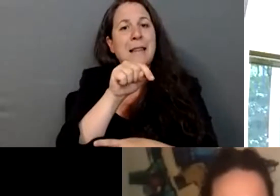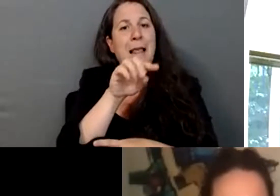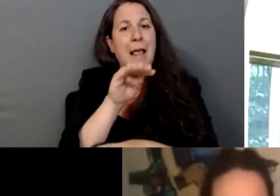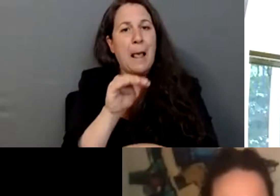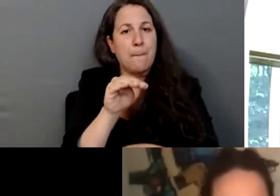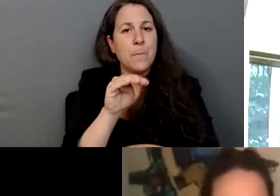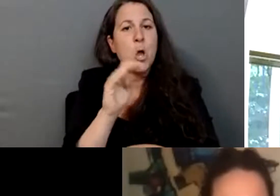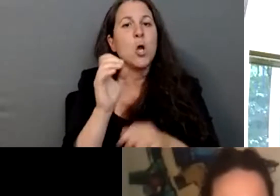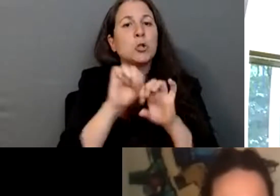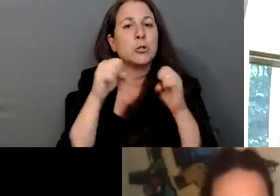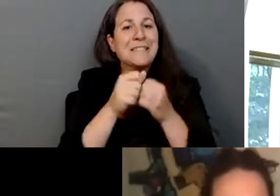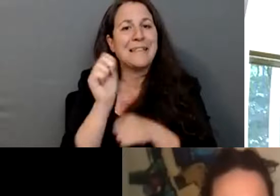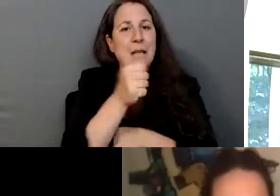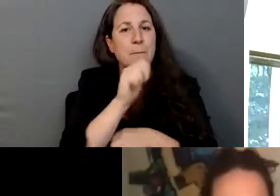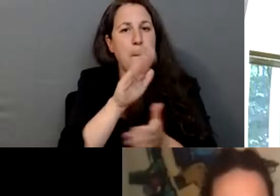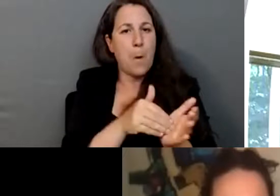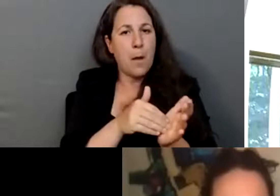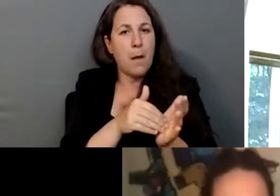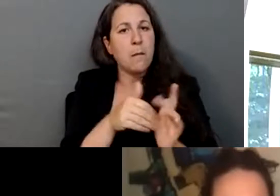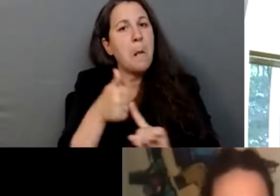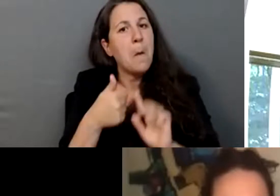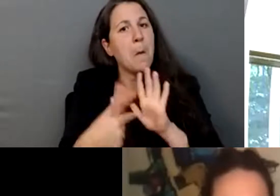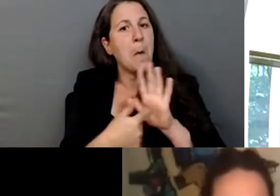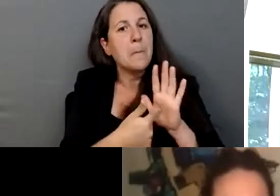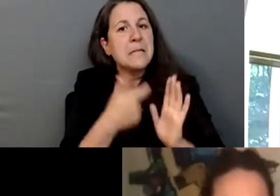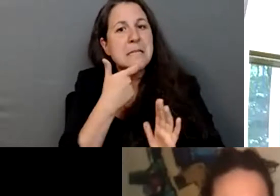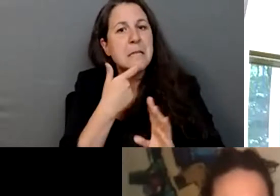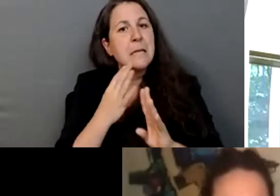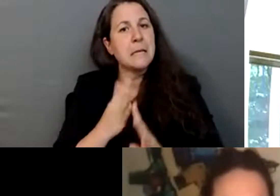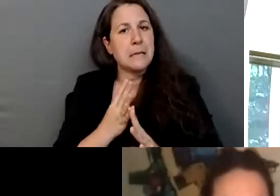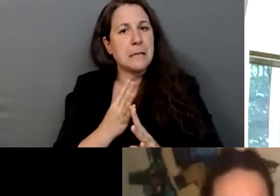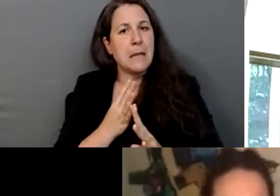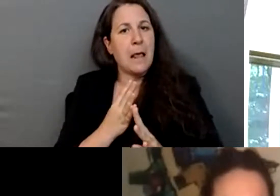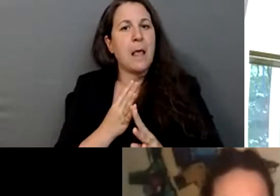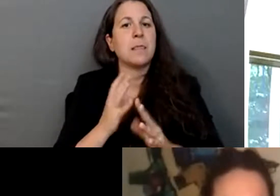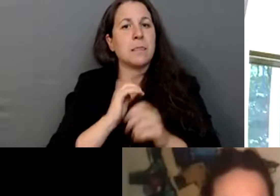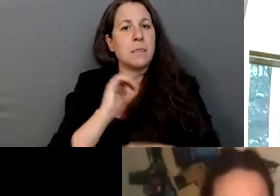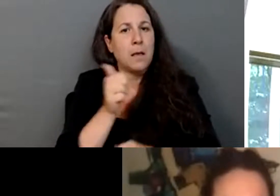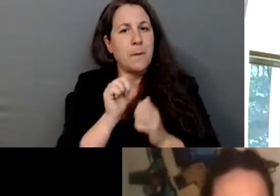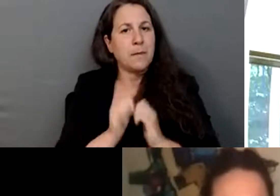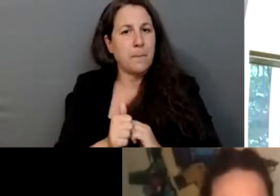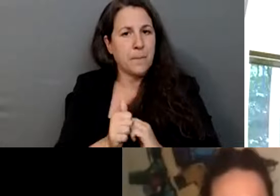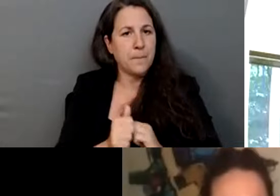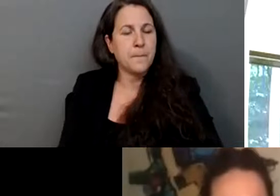transport de Montréal, à titre de représentante des clients et des clientes du transport adapté.